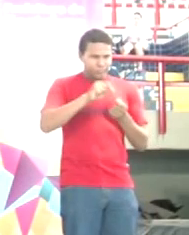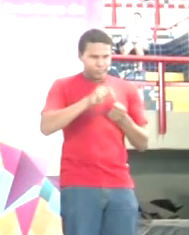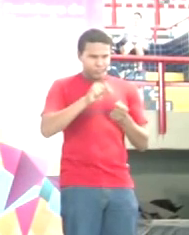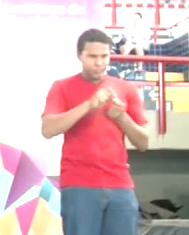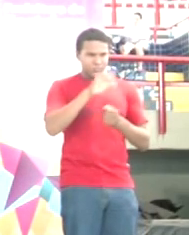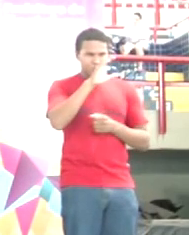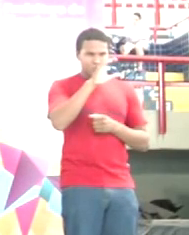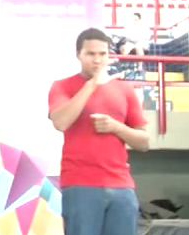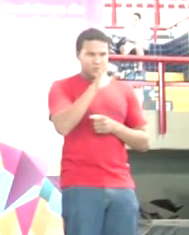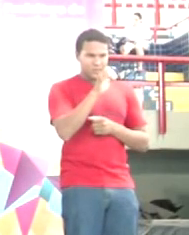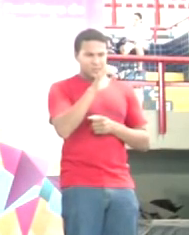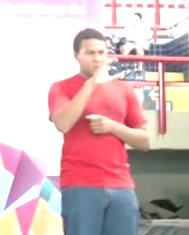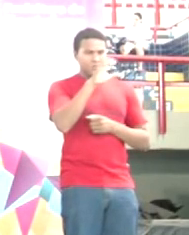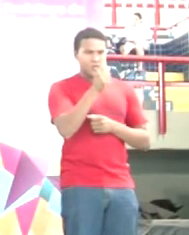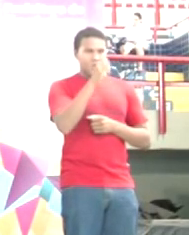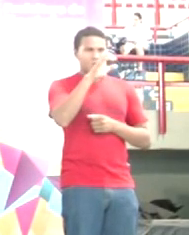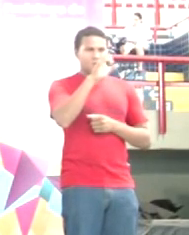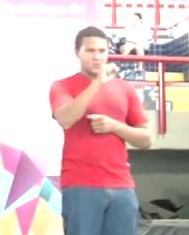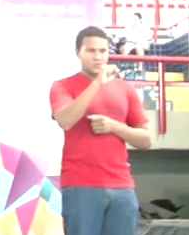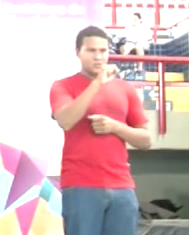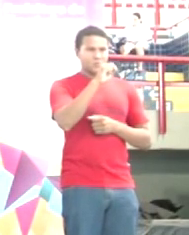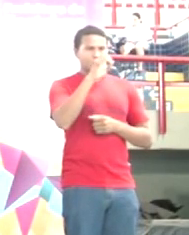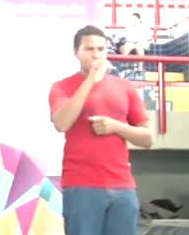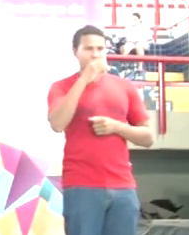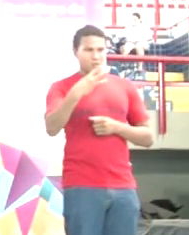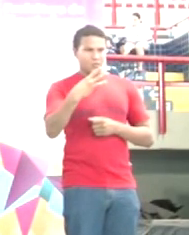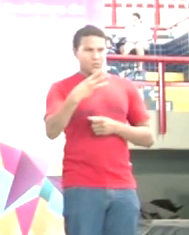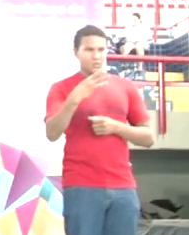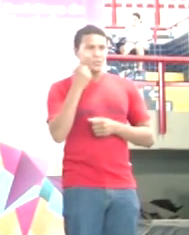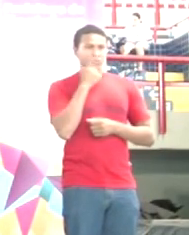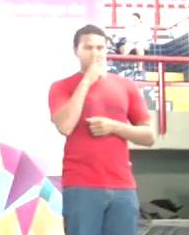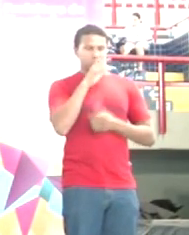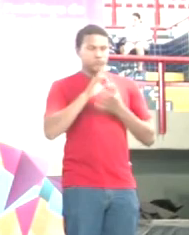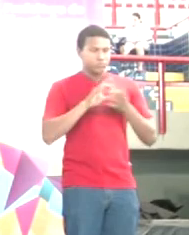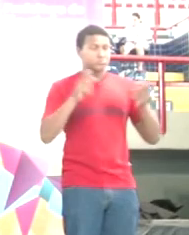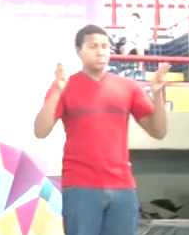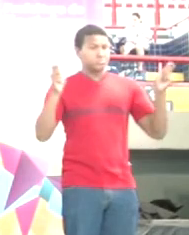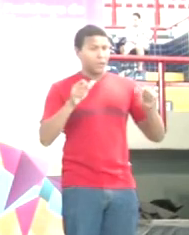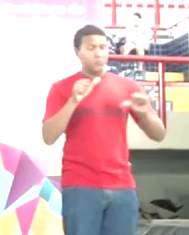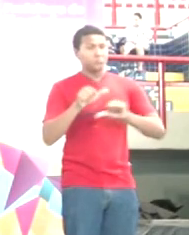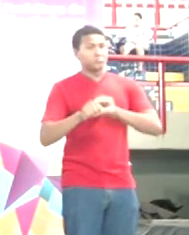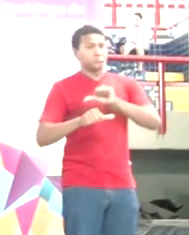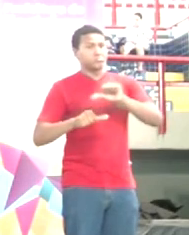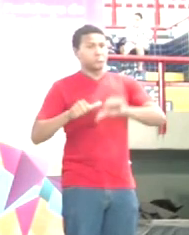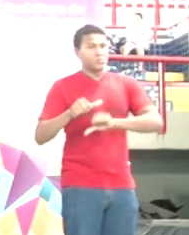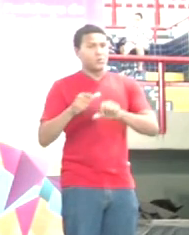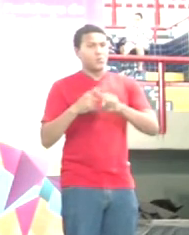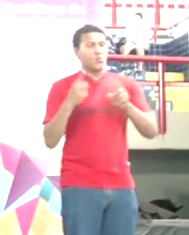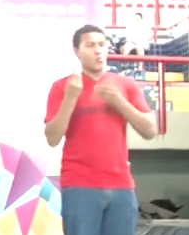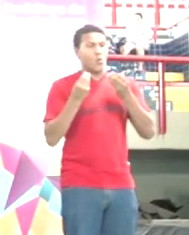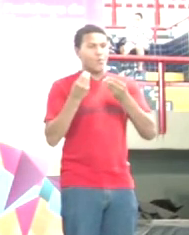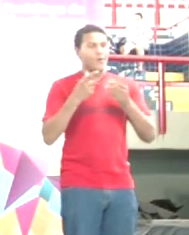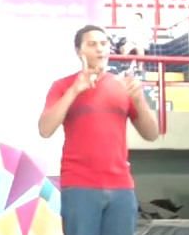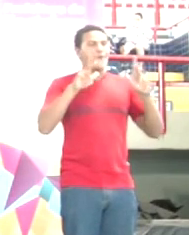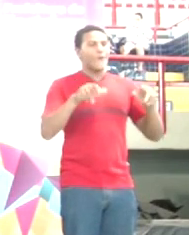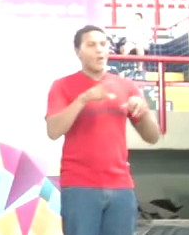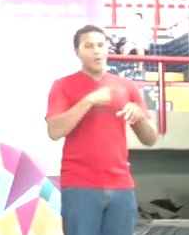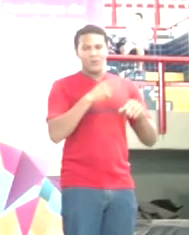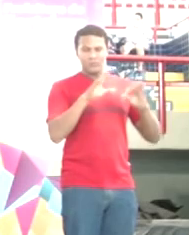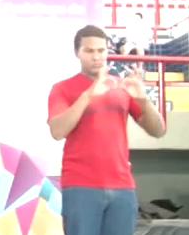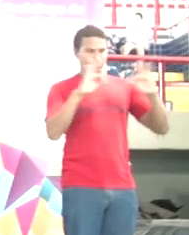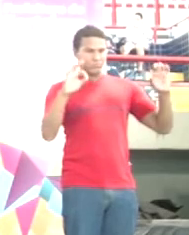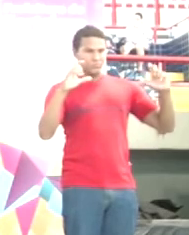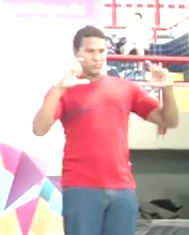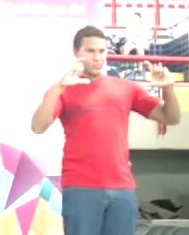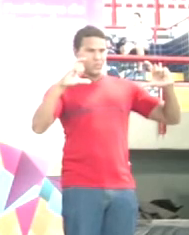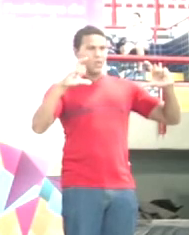do ar atmosférico para a obtenção do sulfato de cálcio, como mostrado na equação 2.